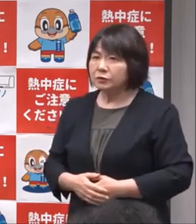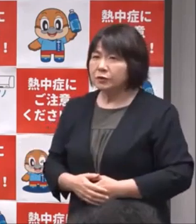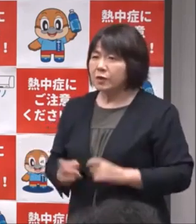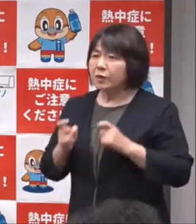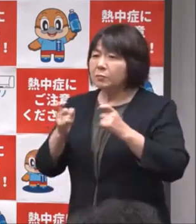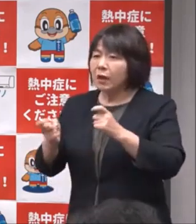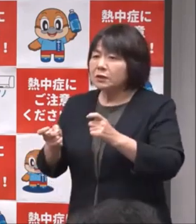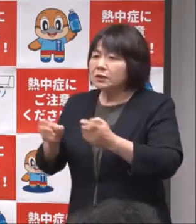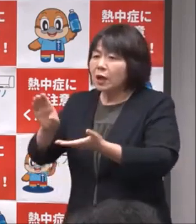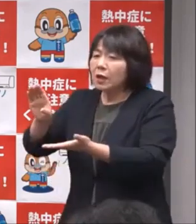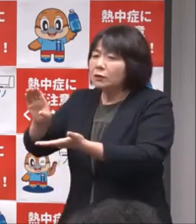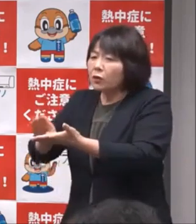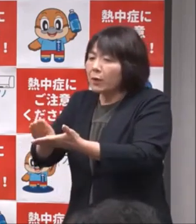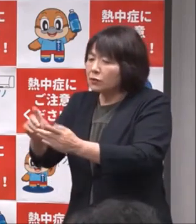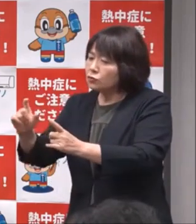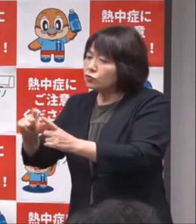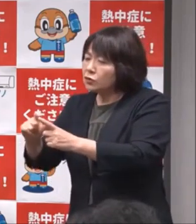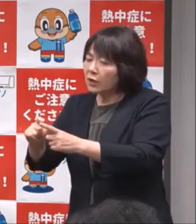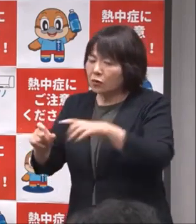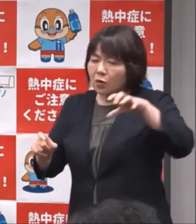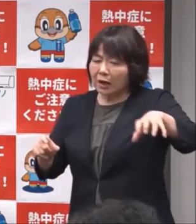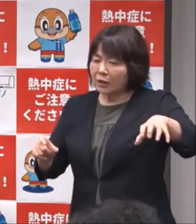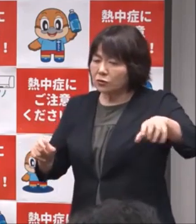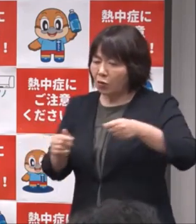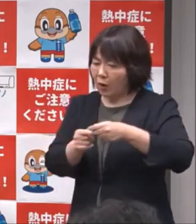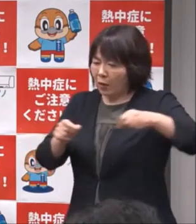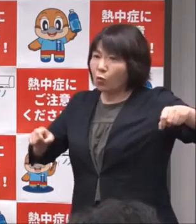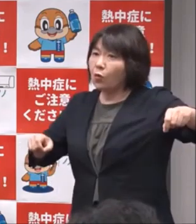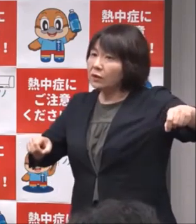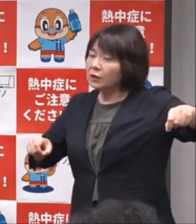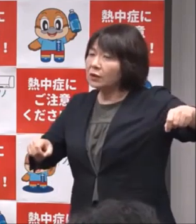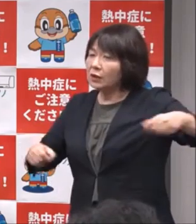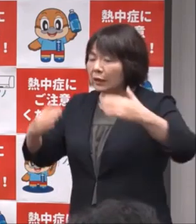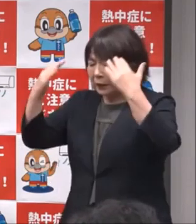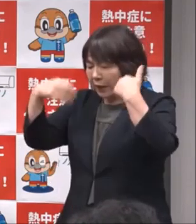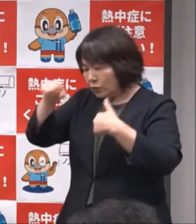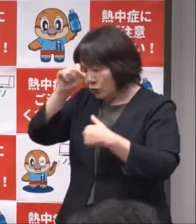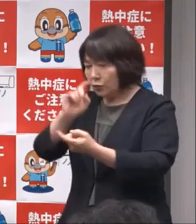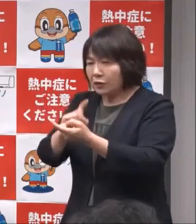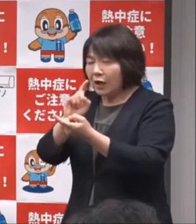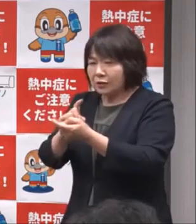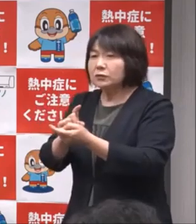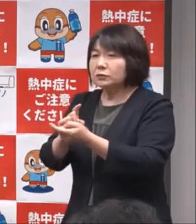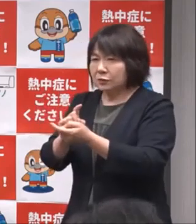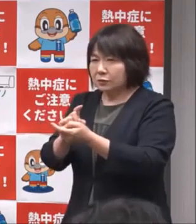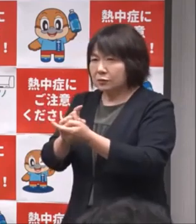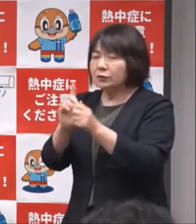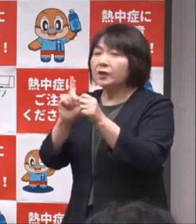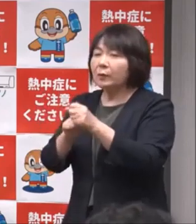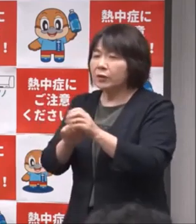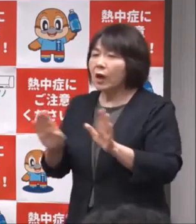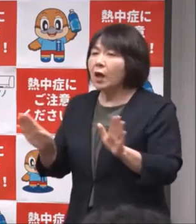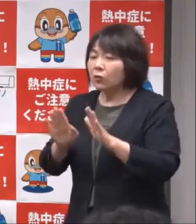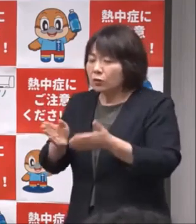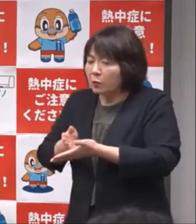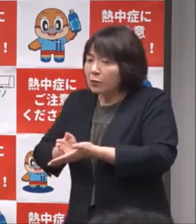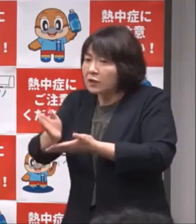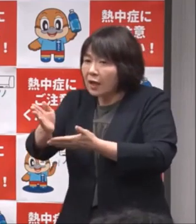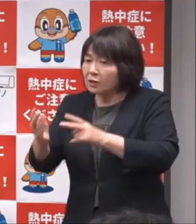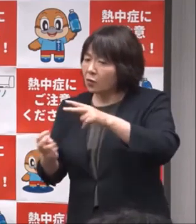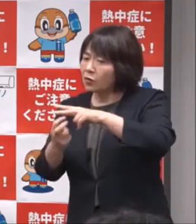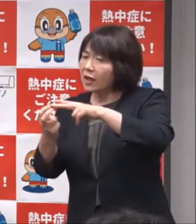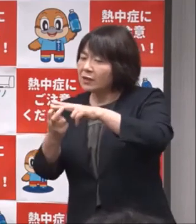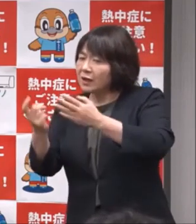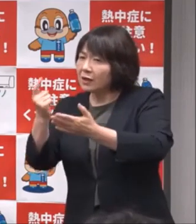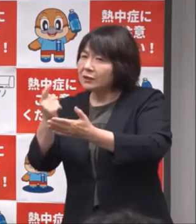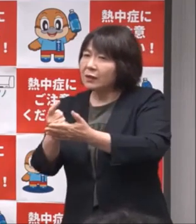まる駐車場から会場まで距離があるということで、まあ、熱中症対策上はあの子ども専用列車に限